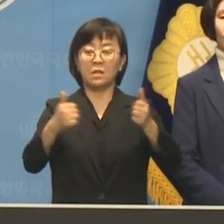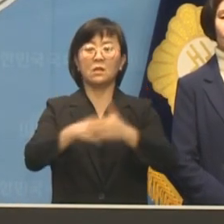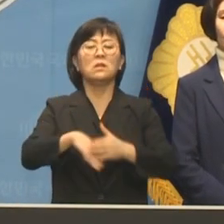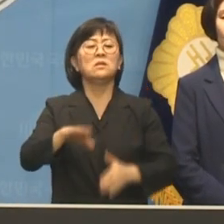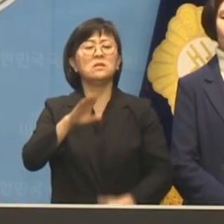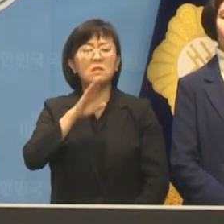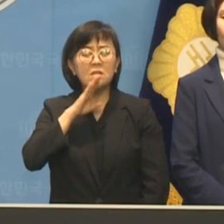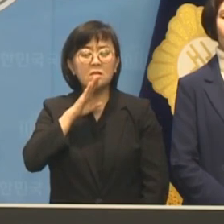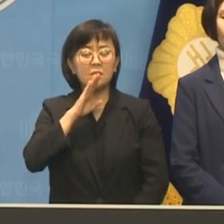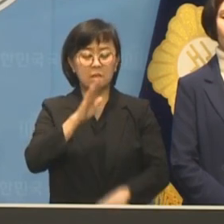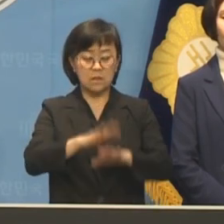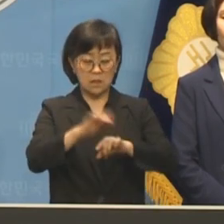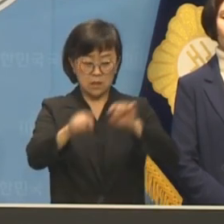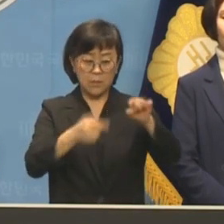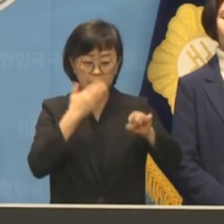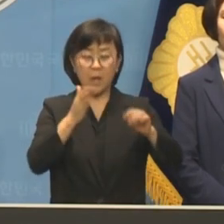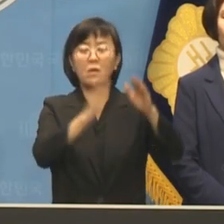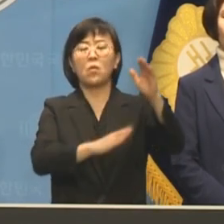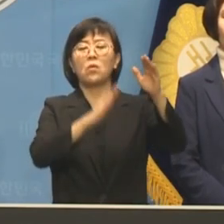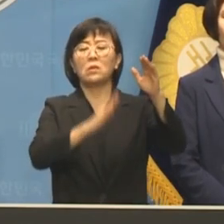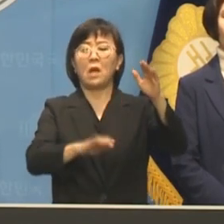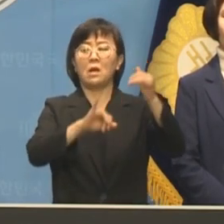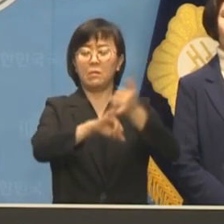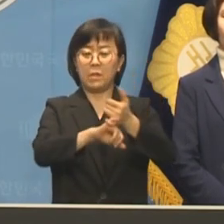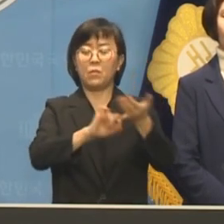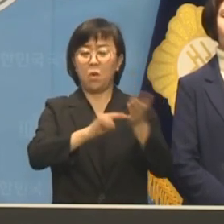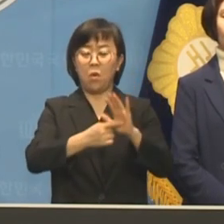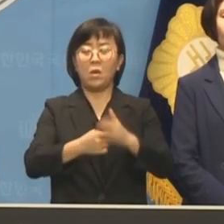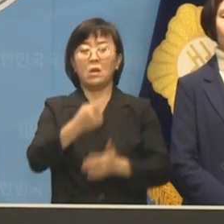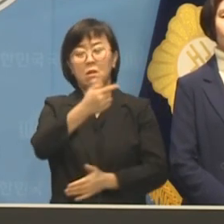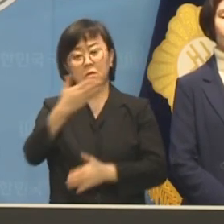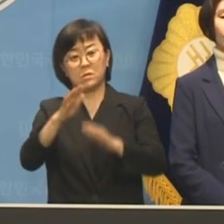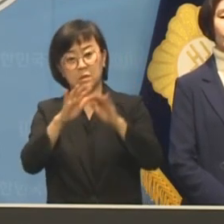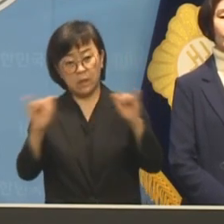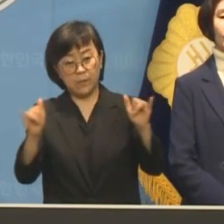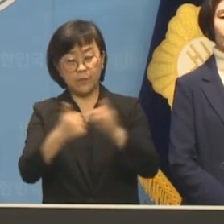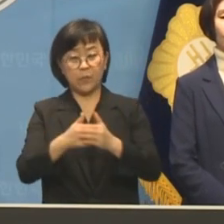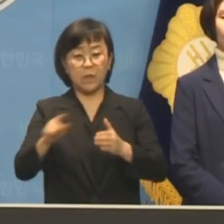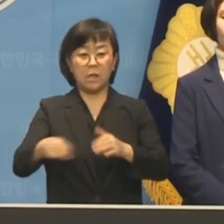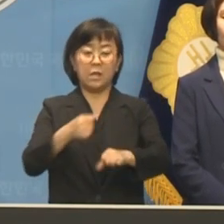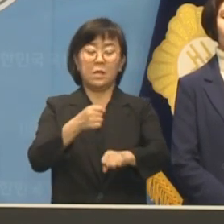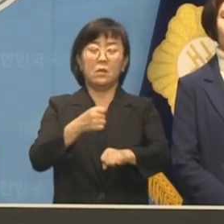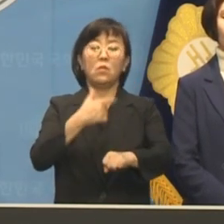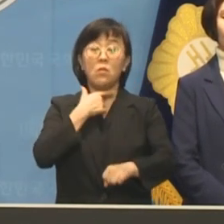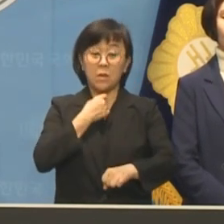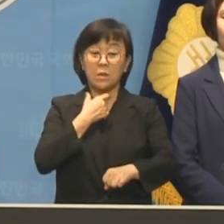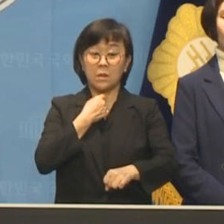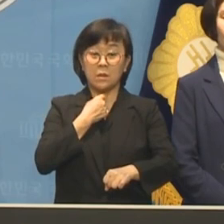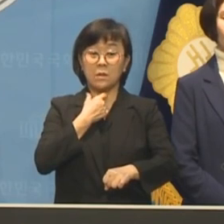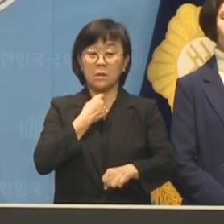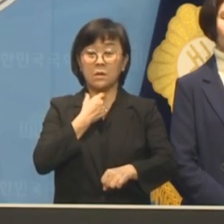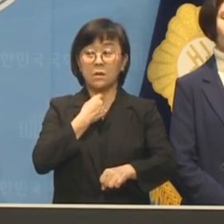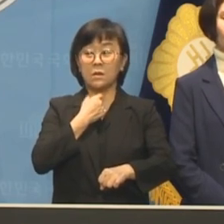정말 지킬 수 있는 공약을 발표하셔서 저희 소방관들의 수건인